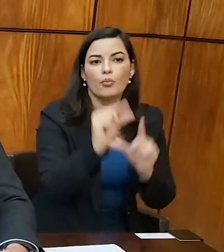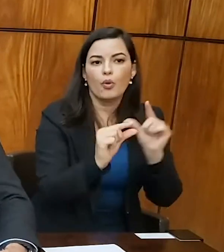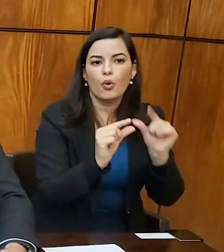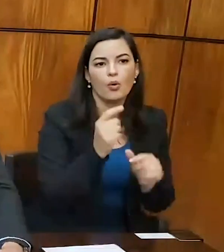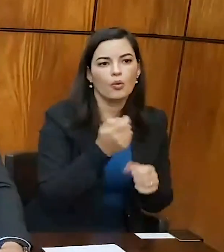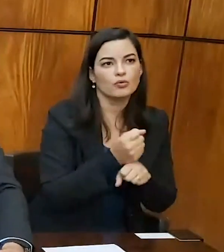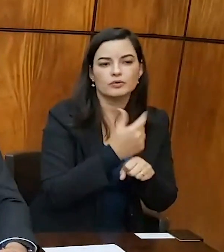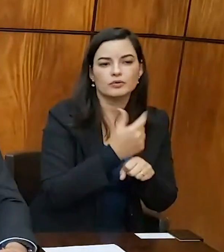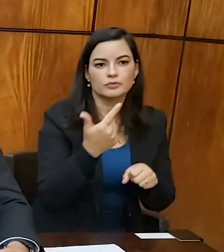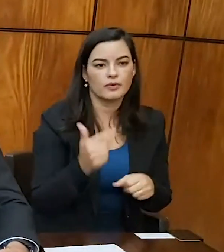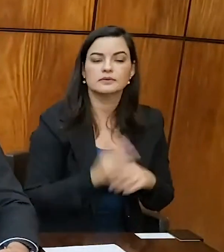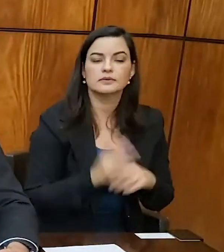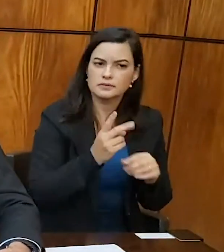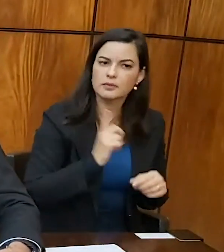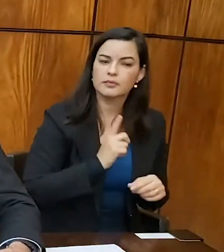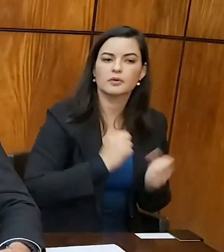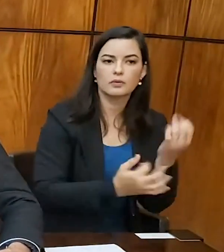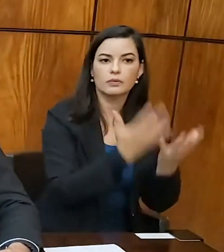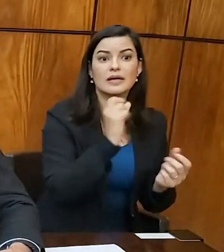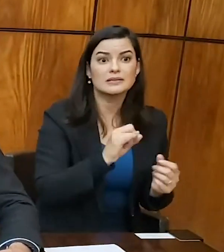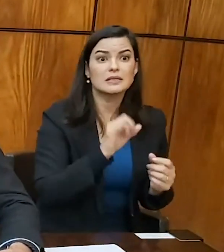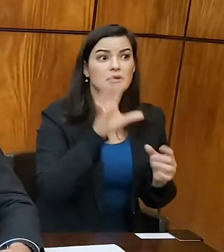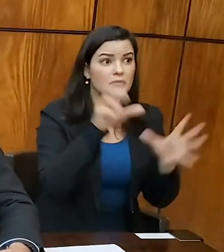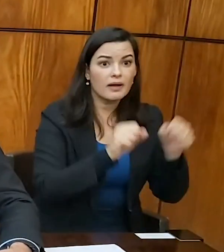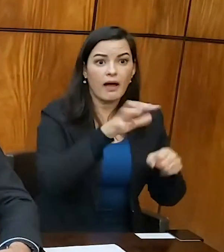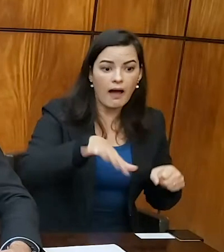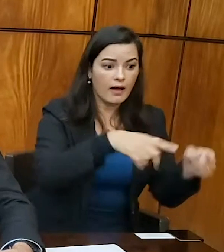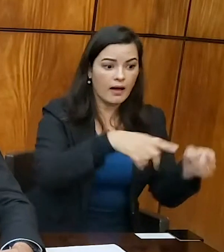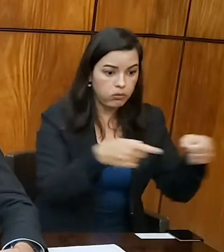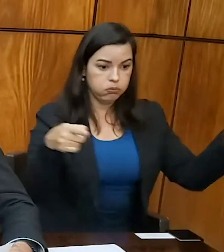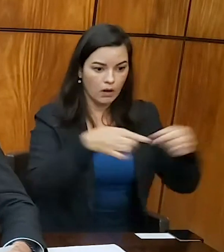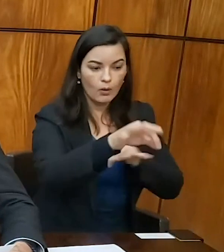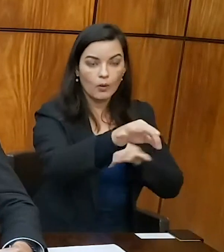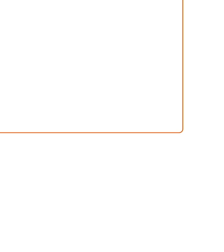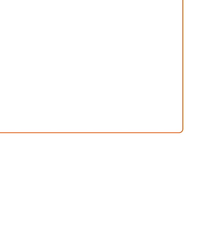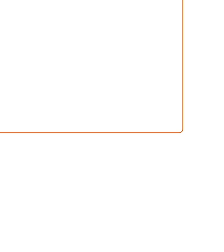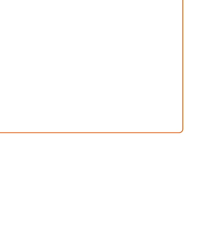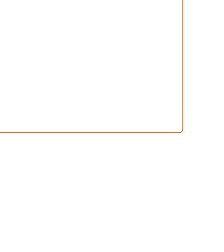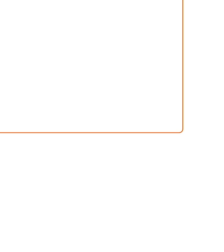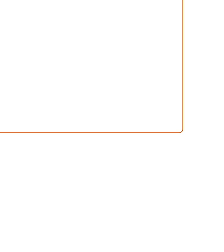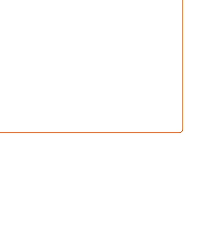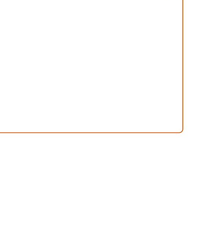contar todas as áreas anunciadas queimadas, você já queimou uma área do tamanho do Brasil, no mínimo.